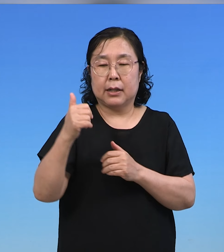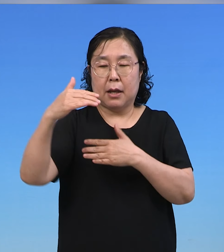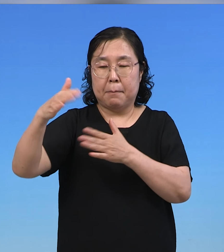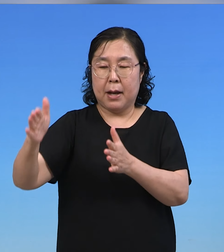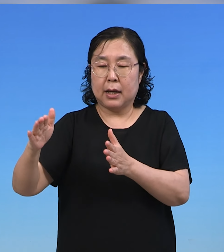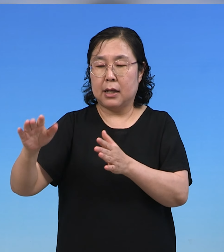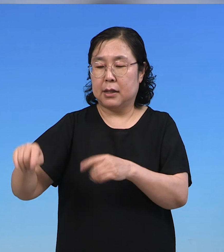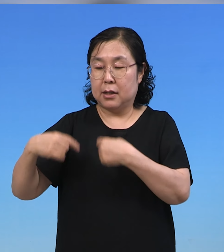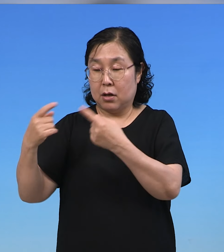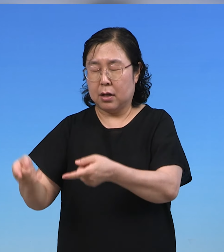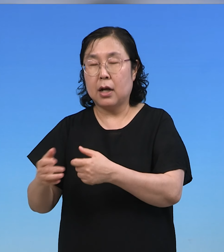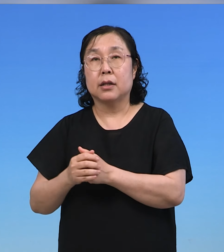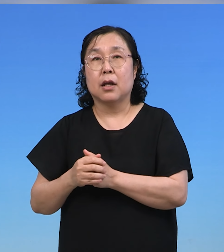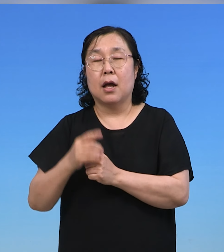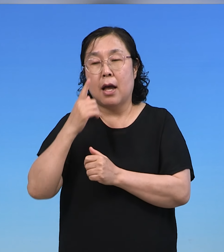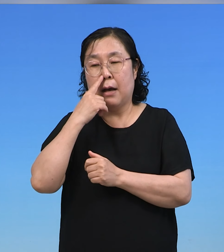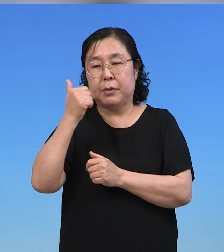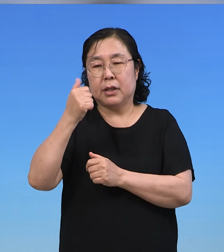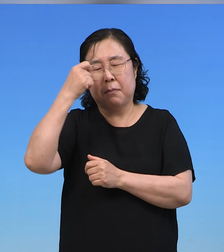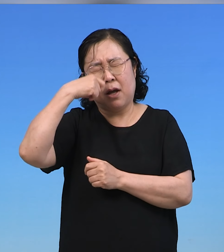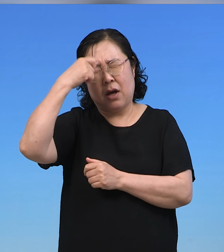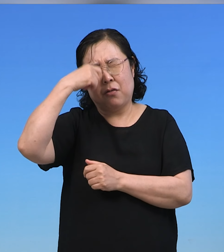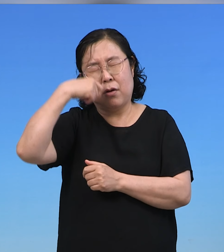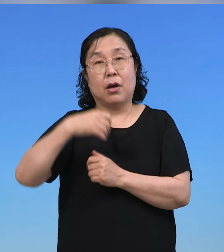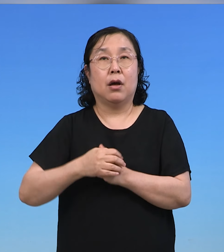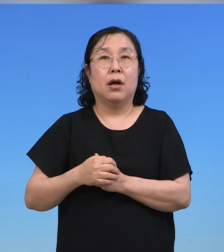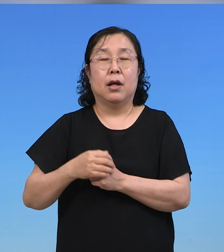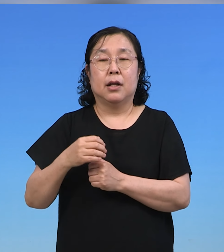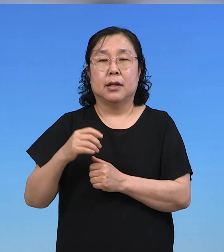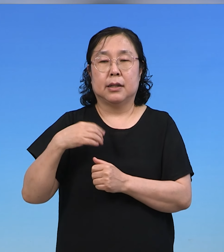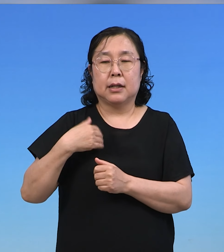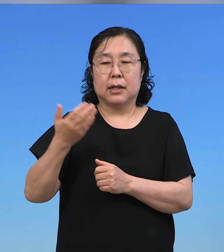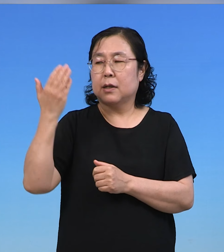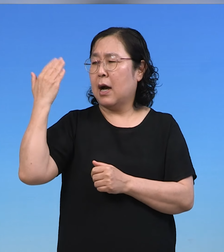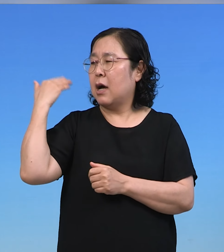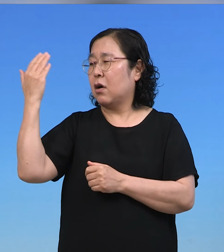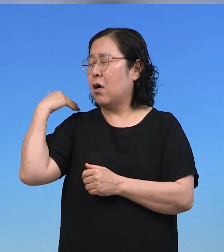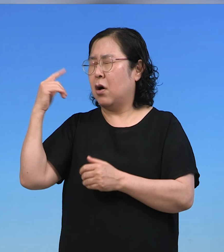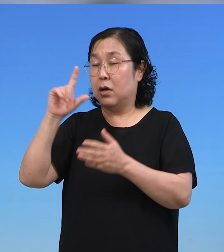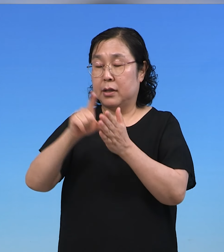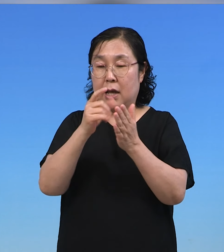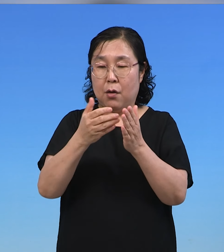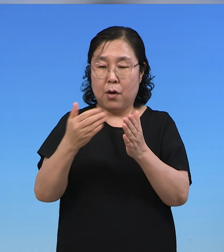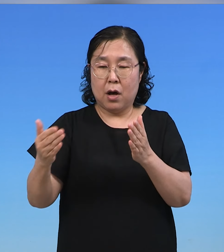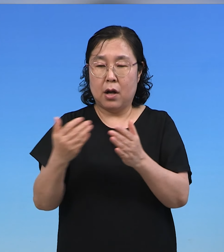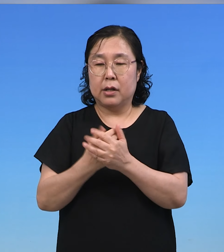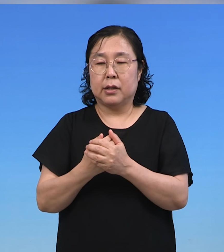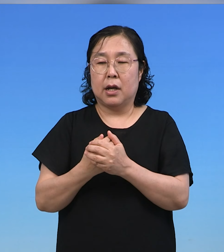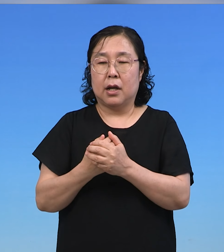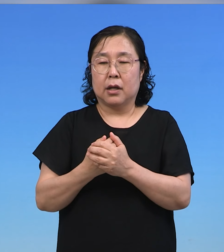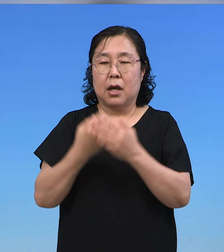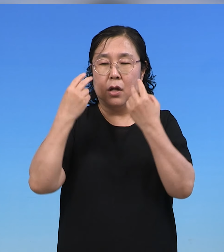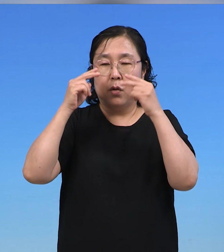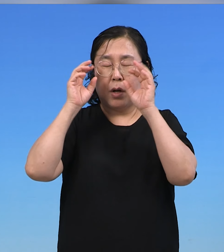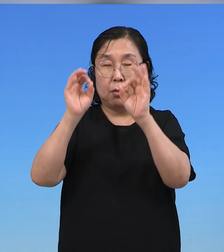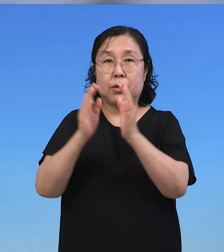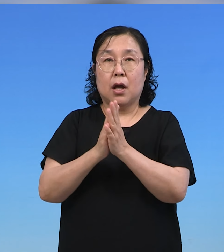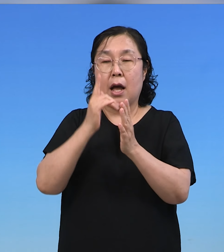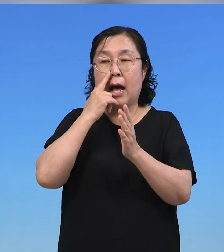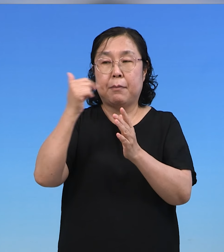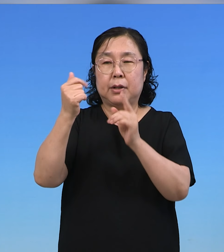이제 들어갔는데 아버지가 우시는 거예요. 자기 지난 세월을 돌아보면서 끝끝내 만날 수 없었던